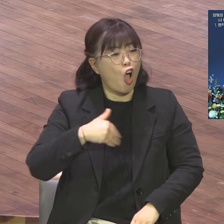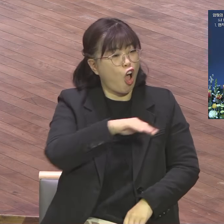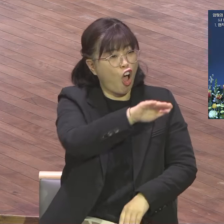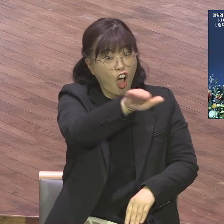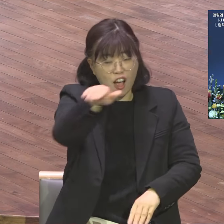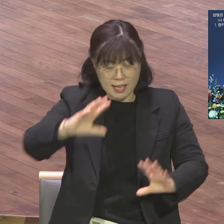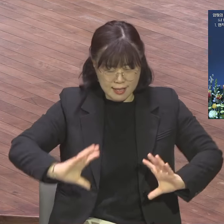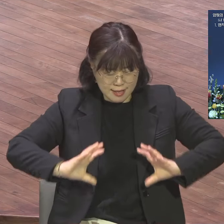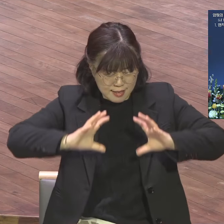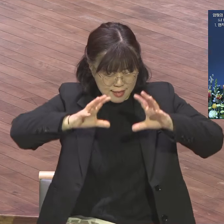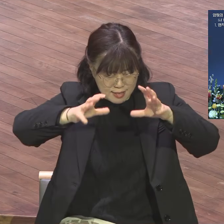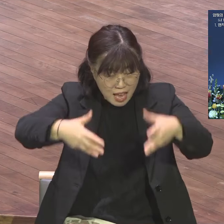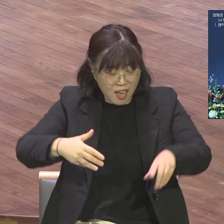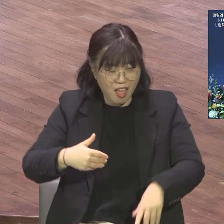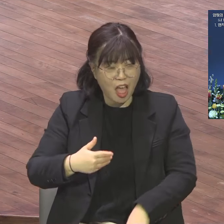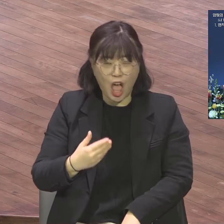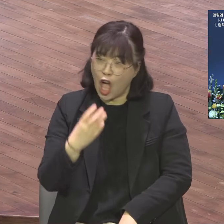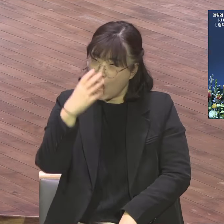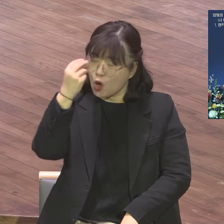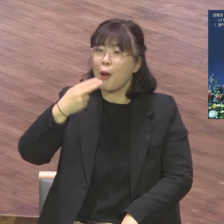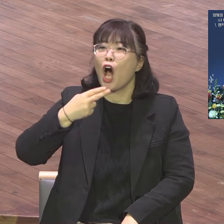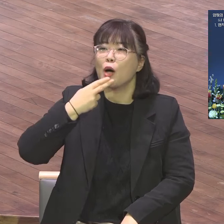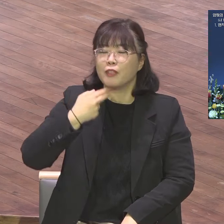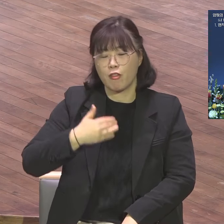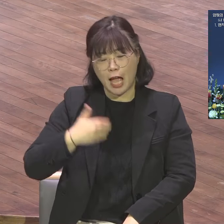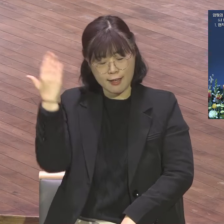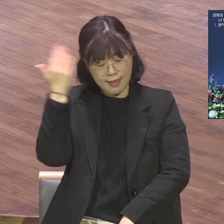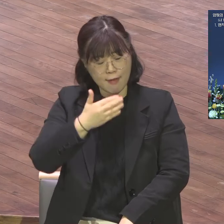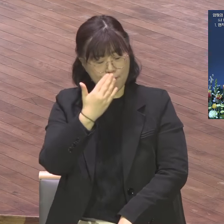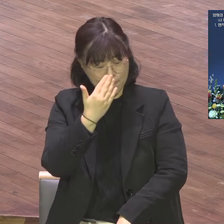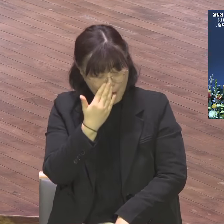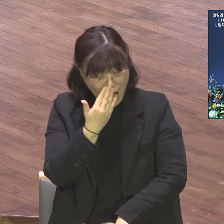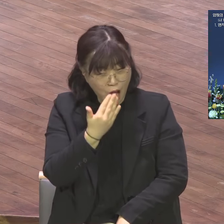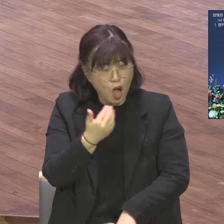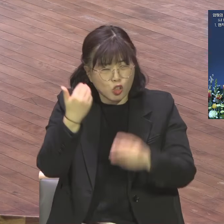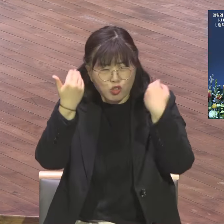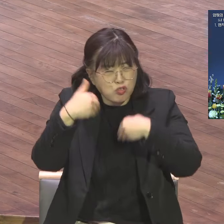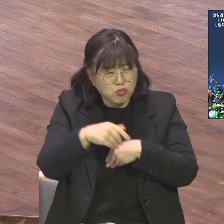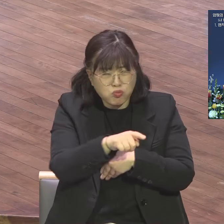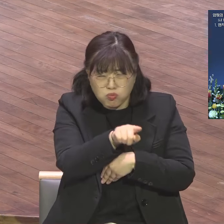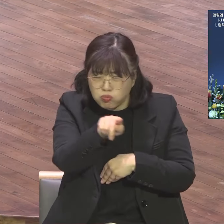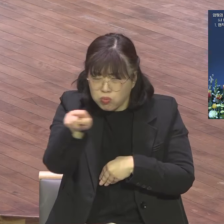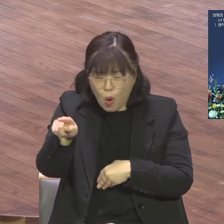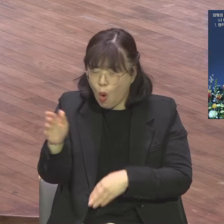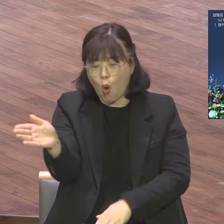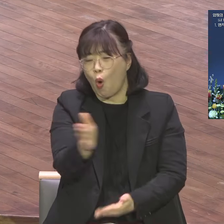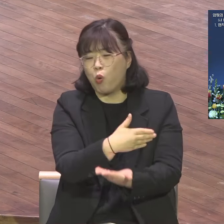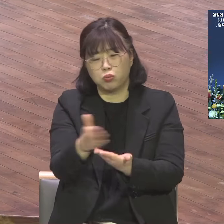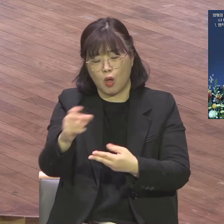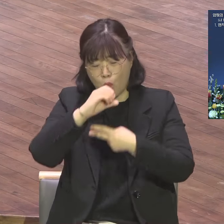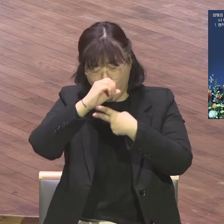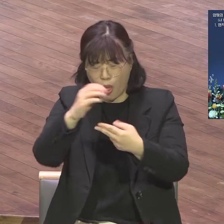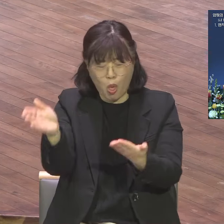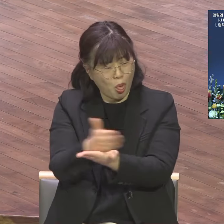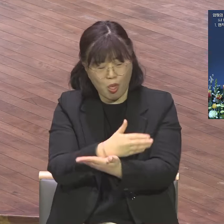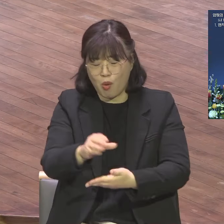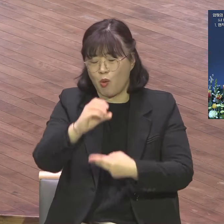한 사람도 아, 나는 교만 그런 거 몰라. 아니에요. 누구나 순간 또